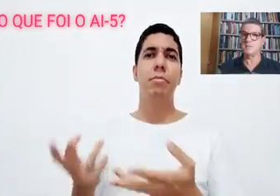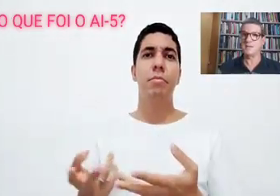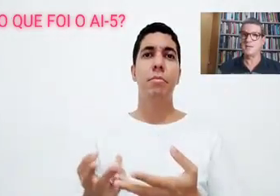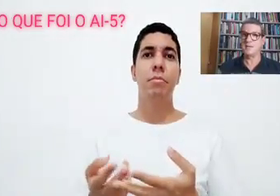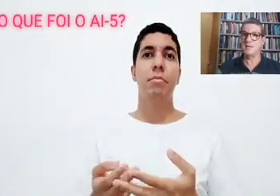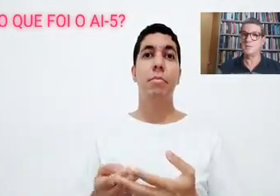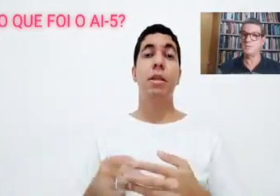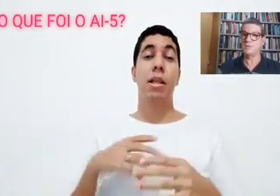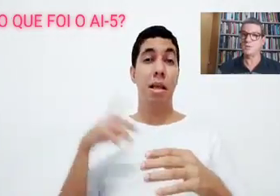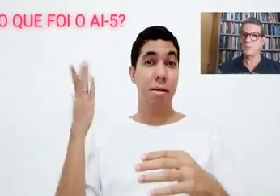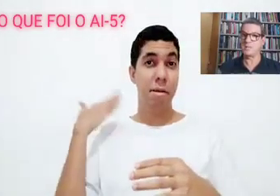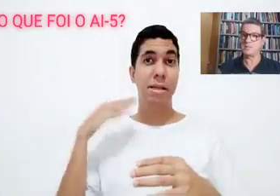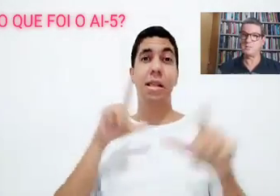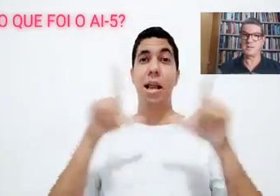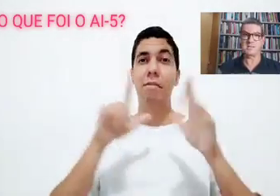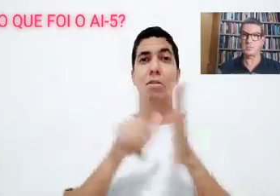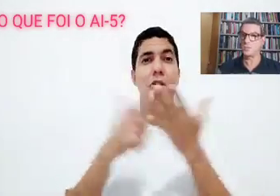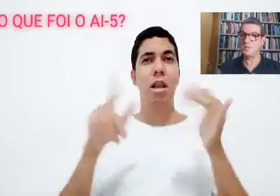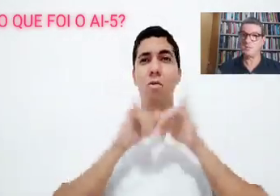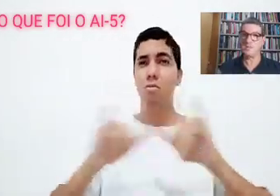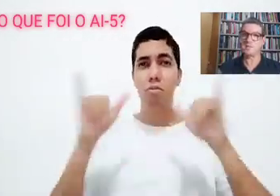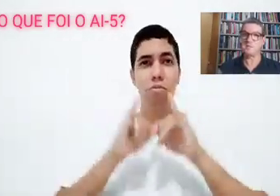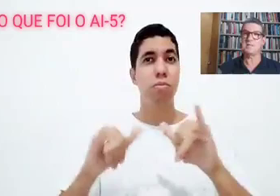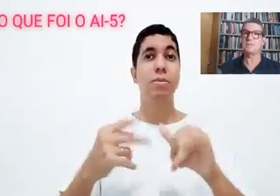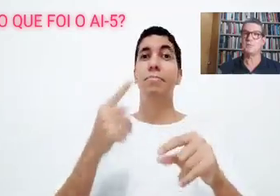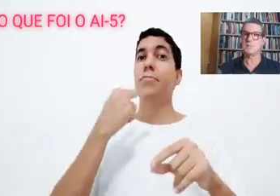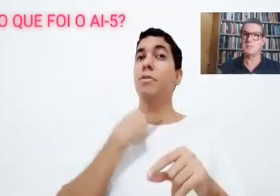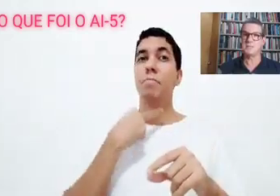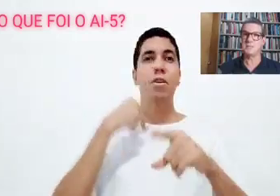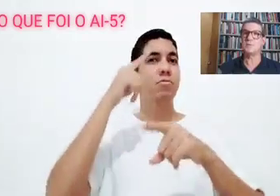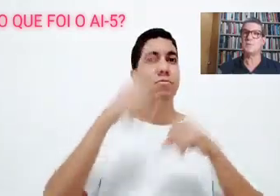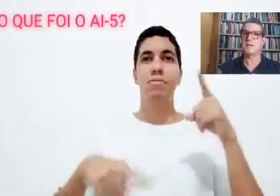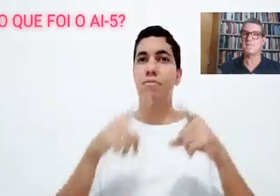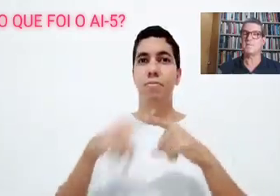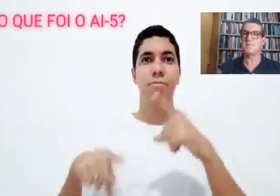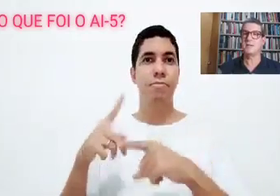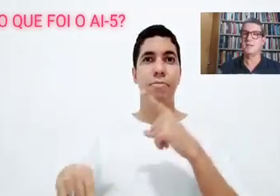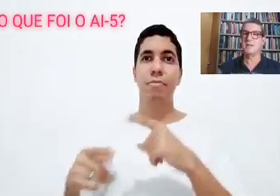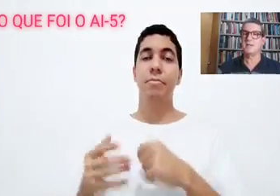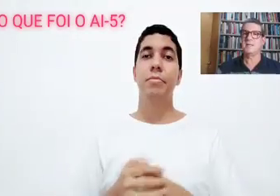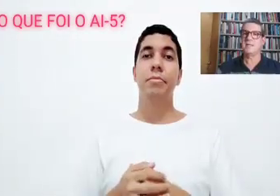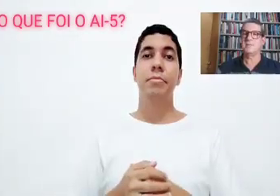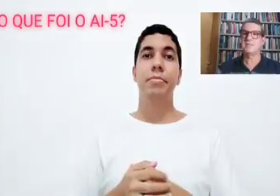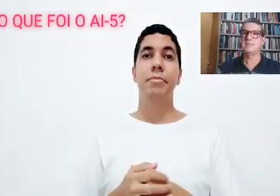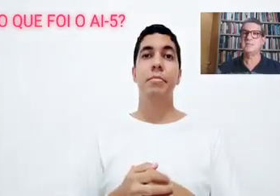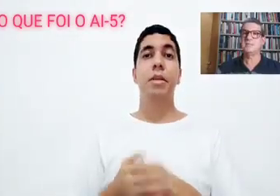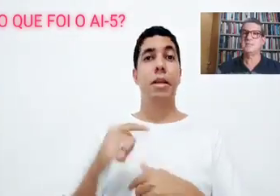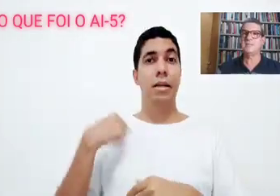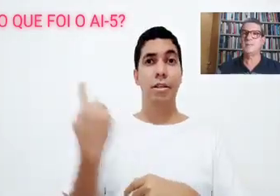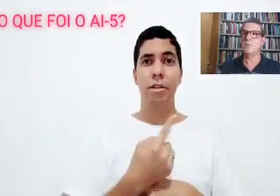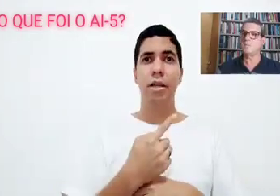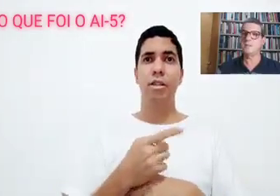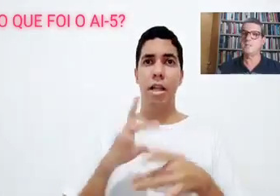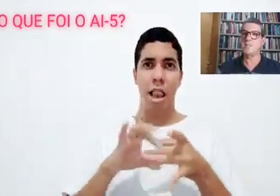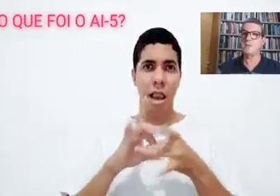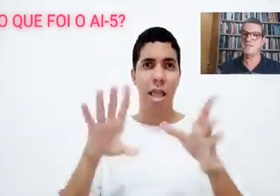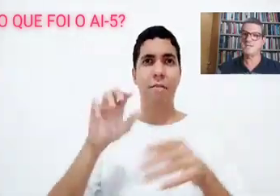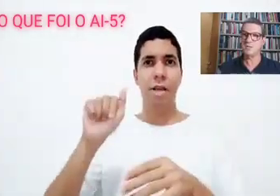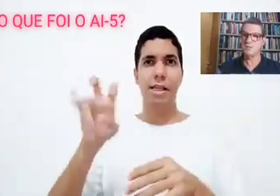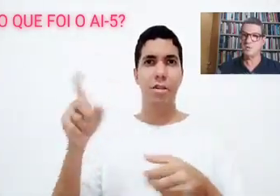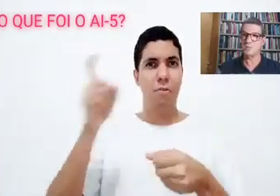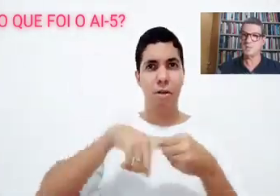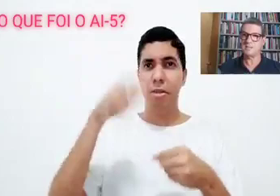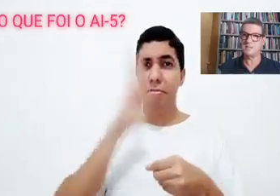à prisão. E os meios de comunicação de massa, toda a imprensa estava submetida à censura prévia. Então a gente não pode permitir